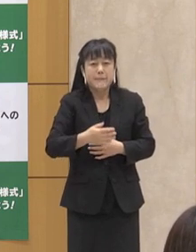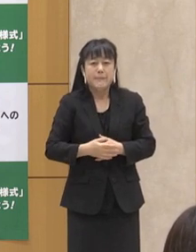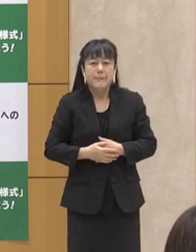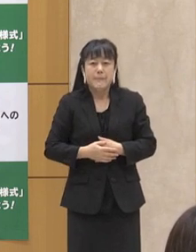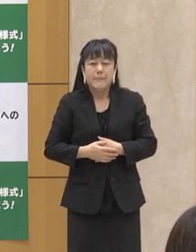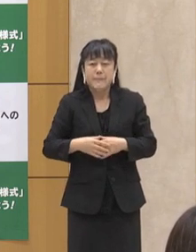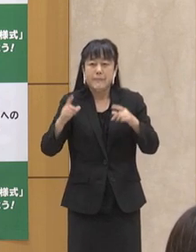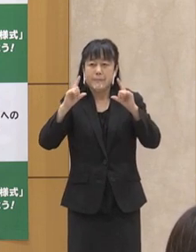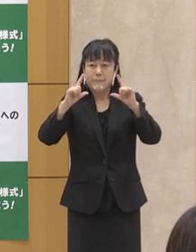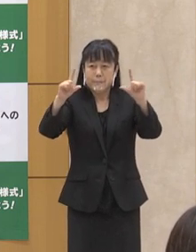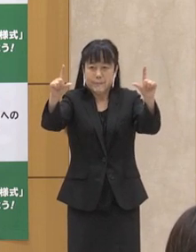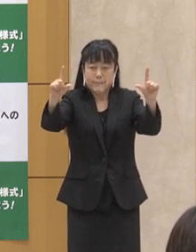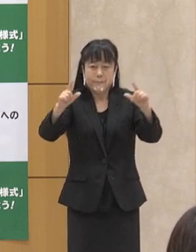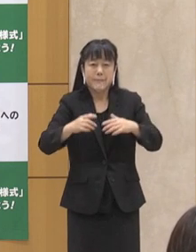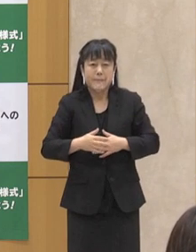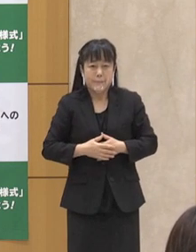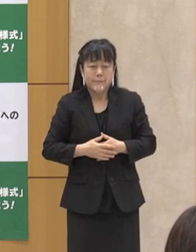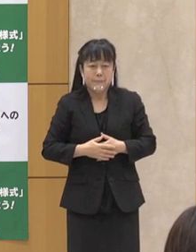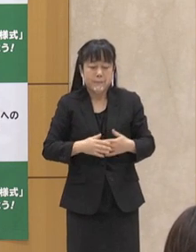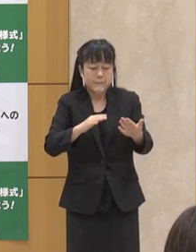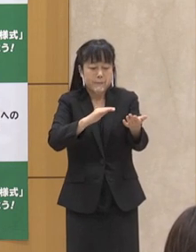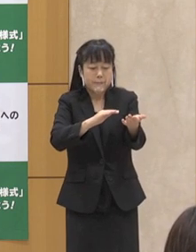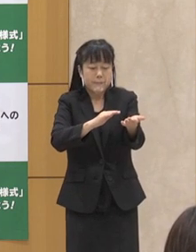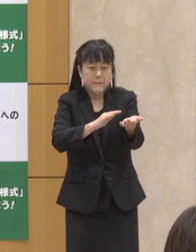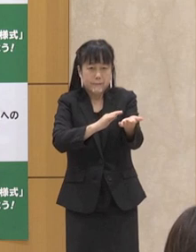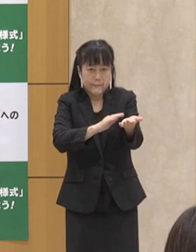学的な